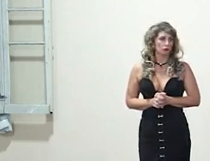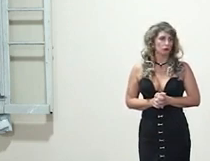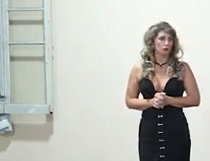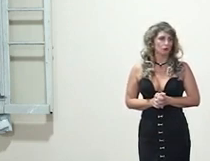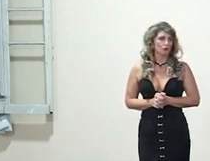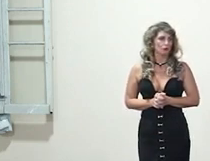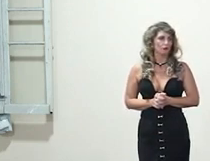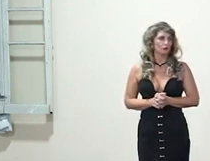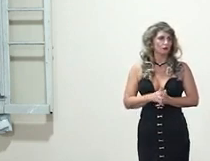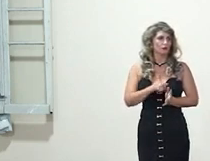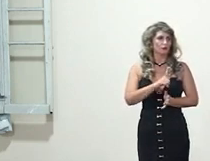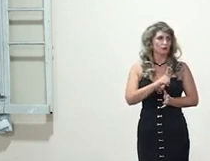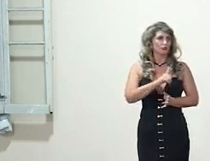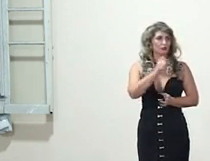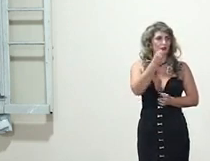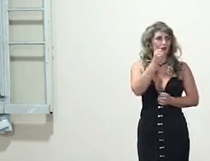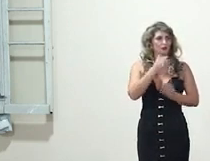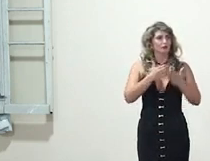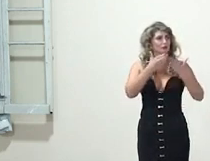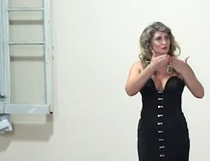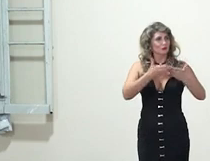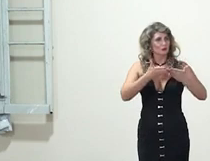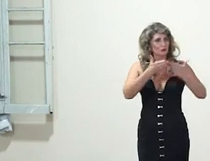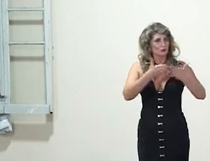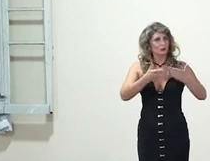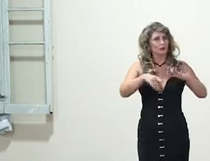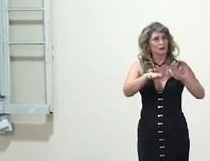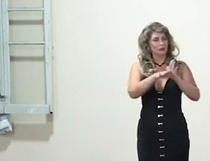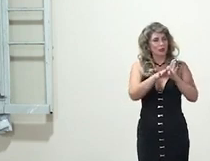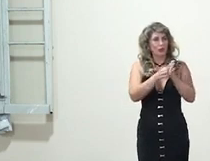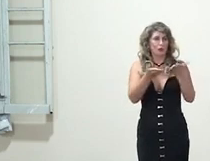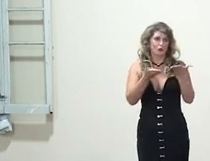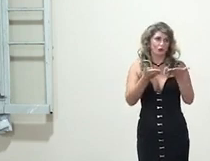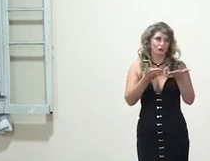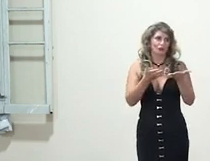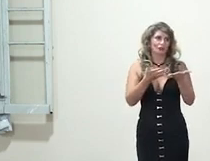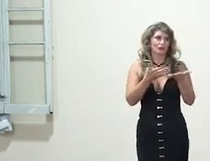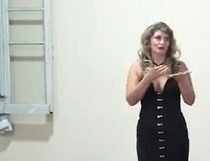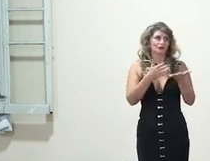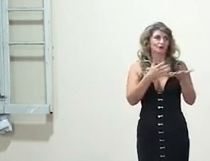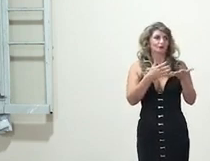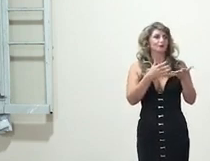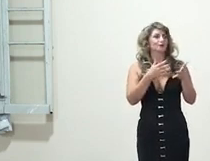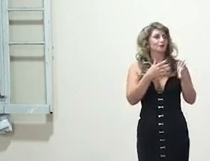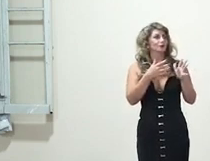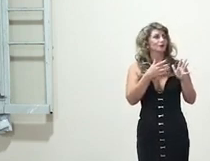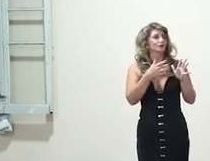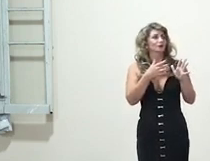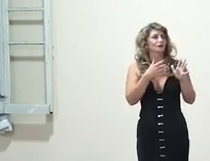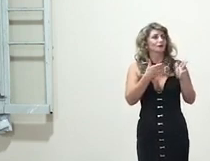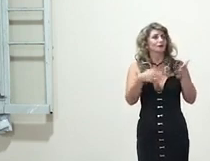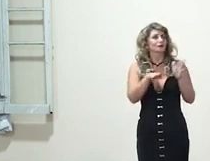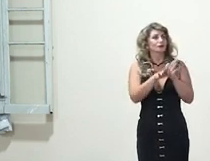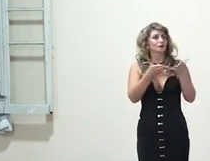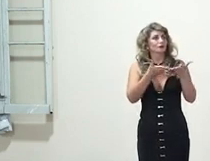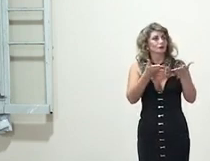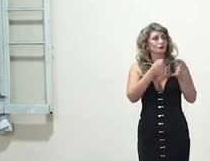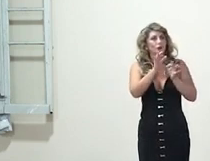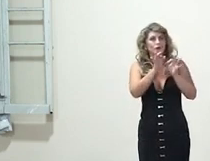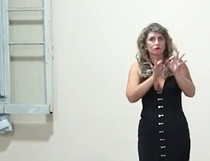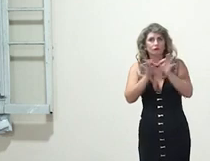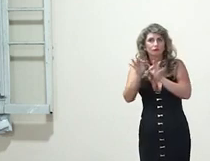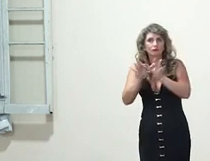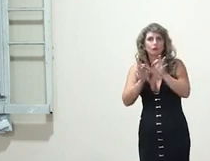A gente teve 8 navios em Paranaguá desde até chegar no dia de hoje, né? Nos tempos de hoje. E a preparação